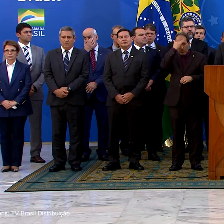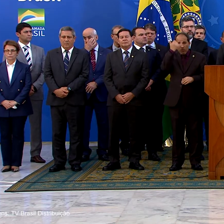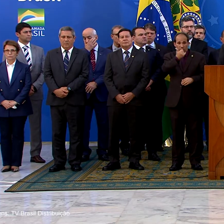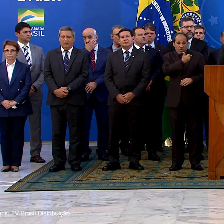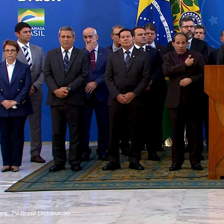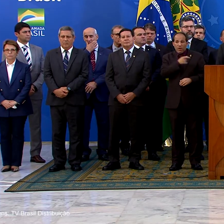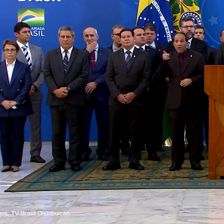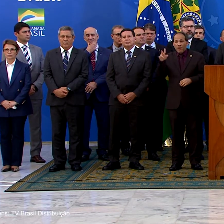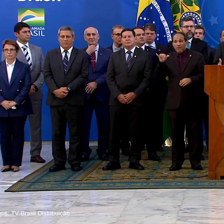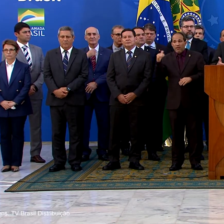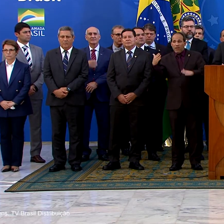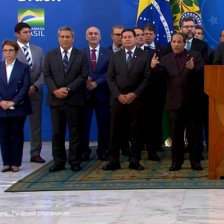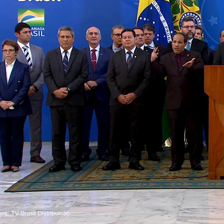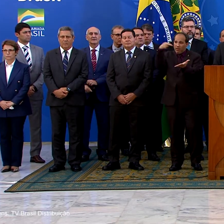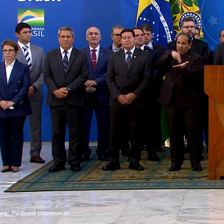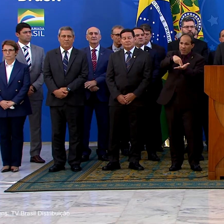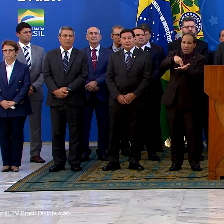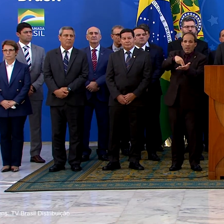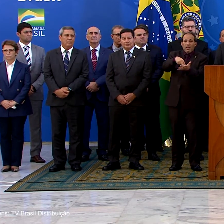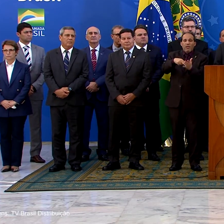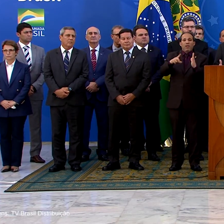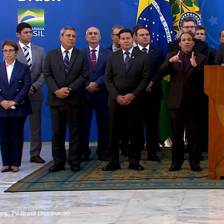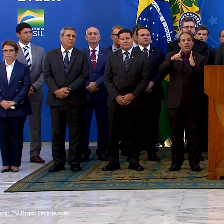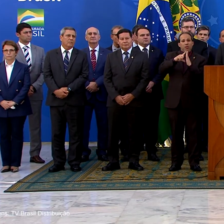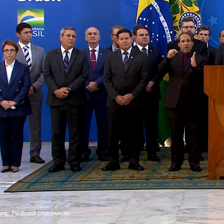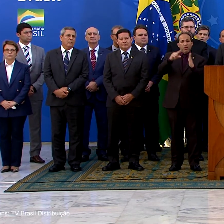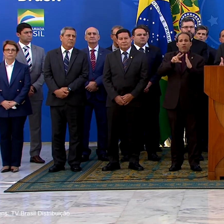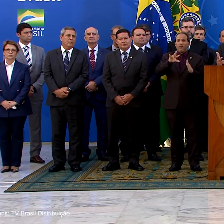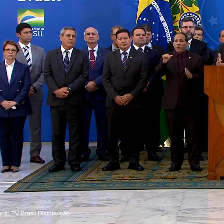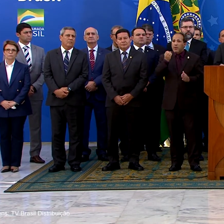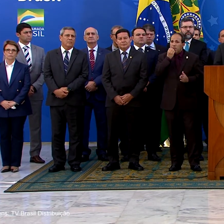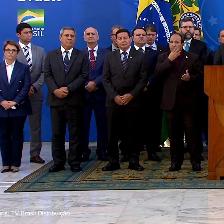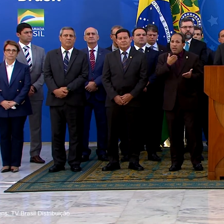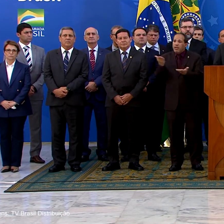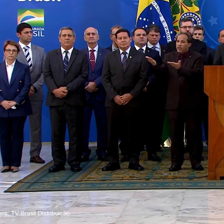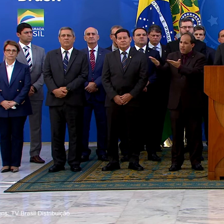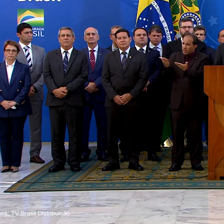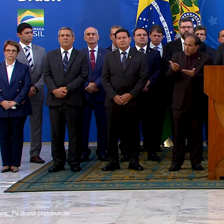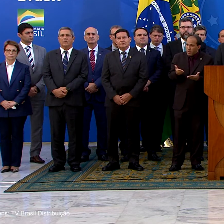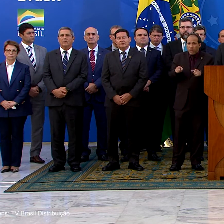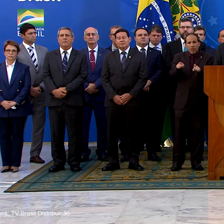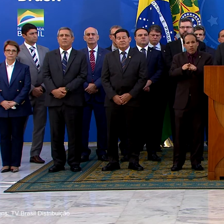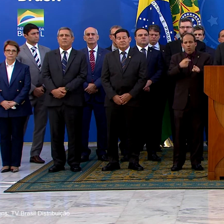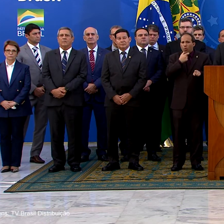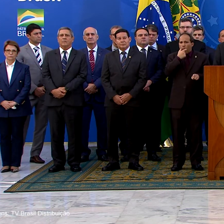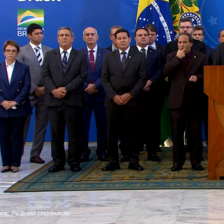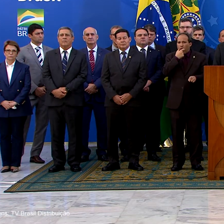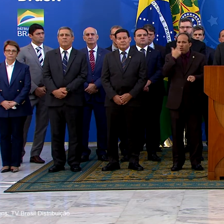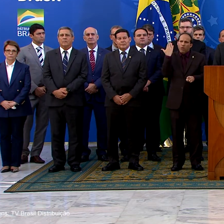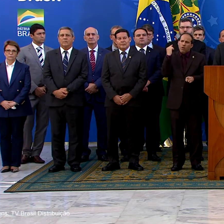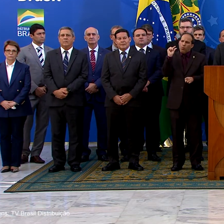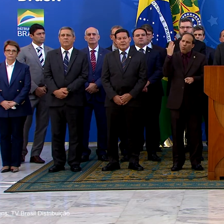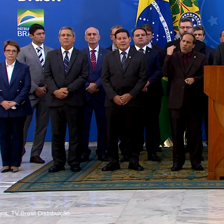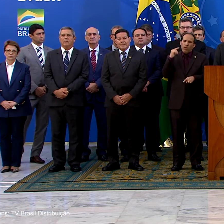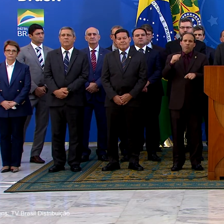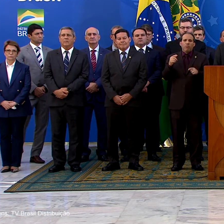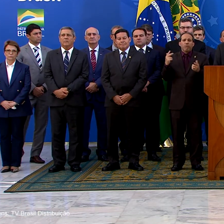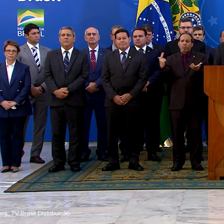à presidência e seria bem recebido como foi o seu mandetta há poucos dias